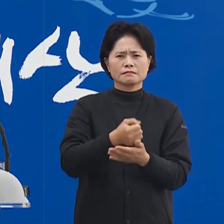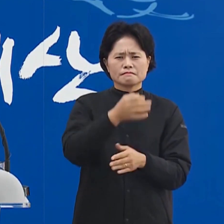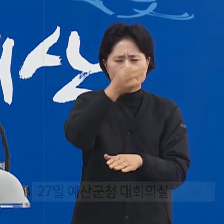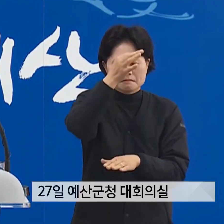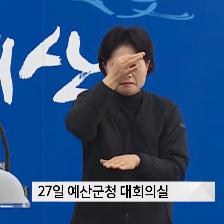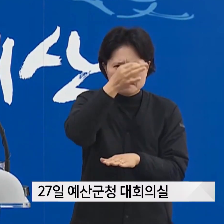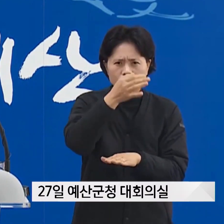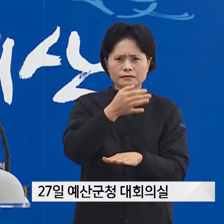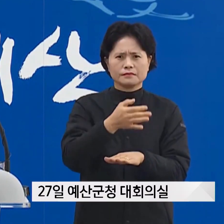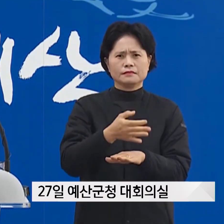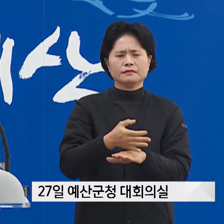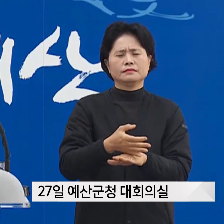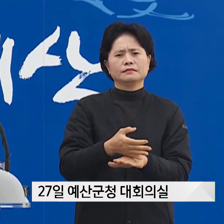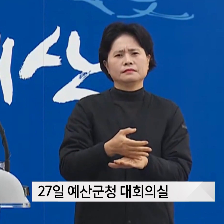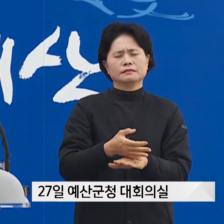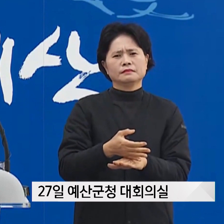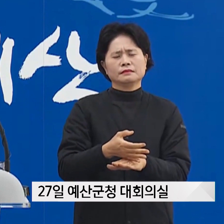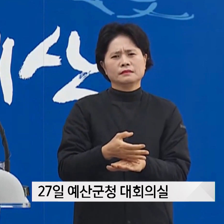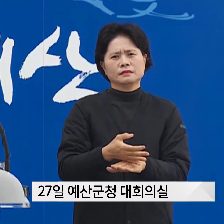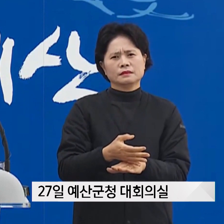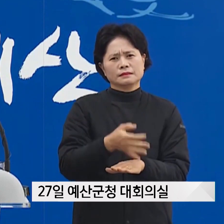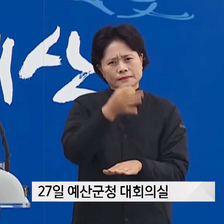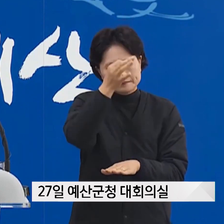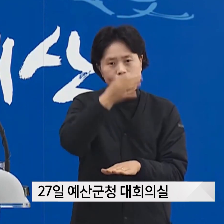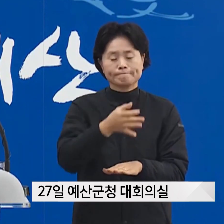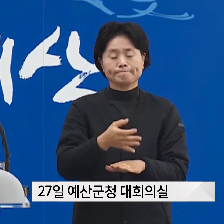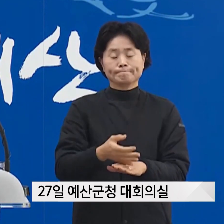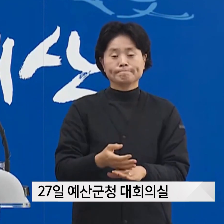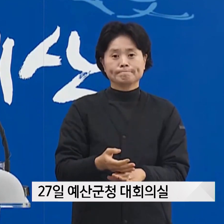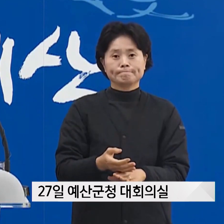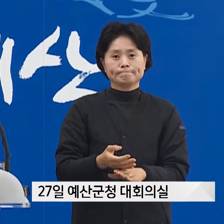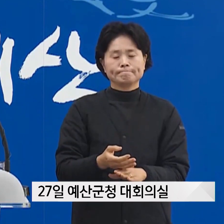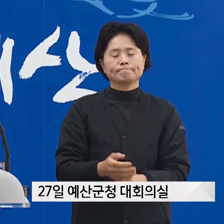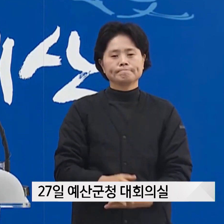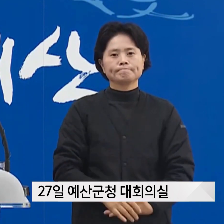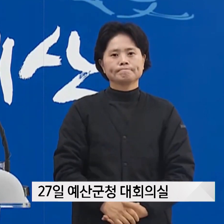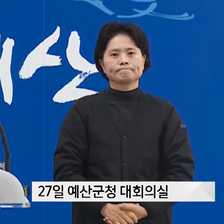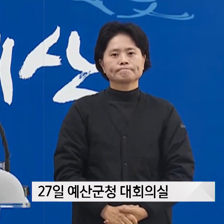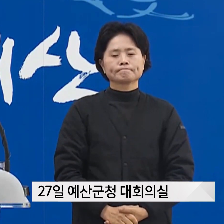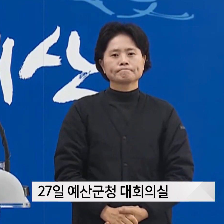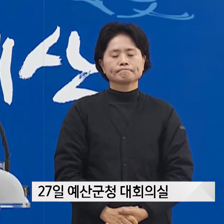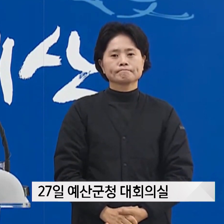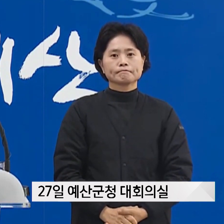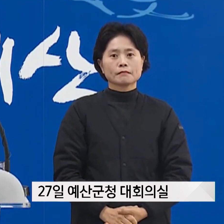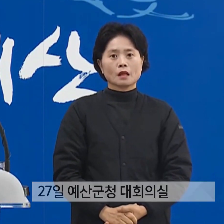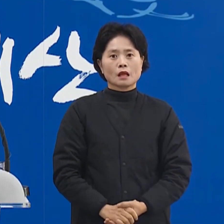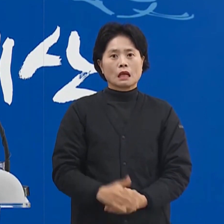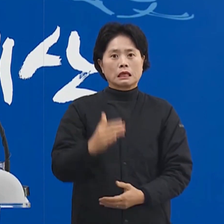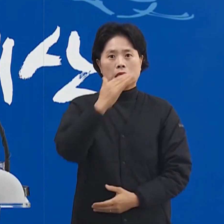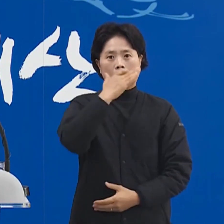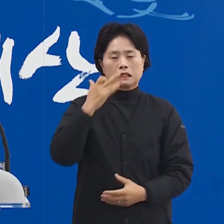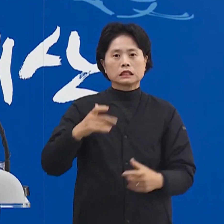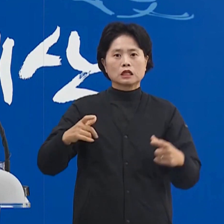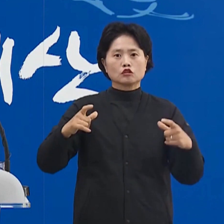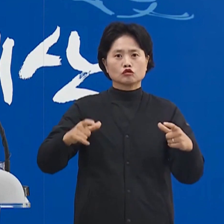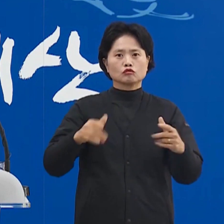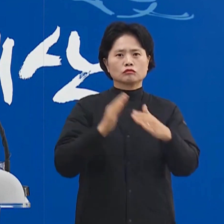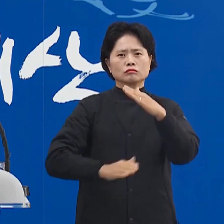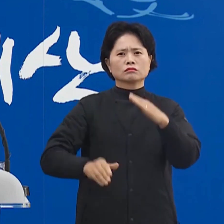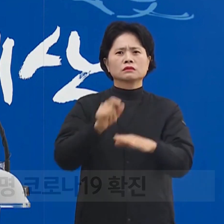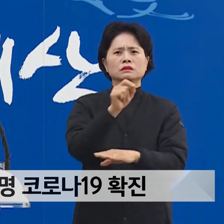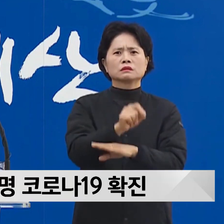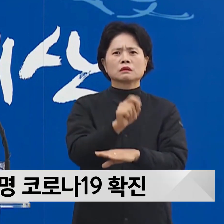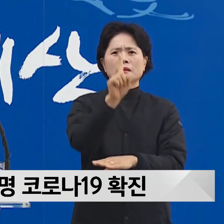죄송한 말씀을 드리게 돼서 대단히 송구스럽다는 말씀을 드리겠습니다. 우리 군청 직원 한